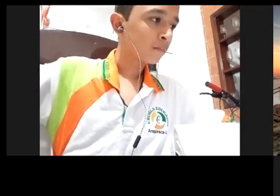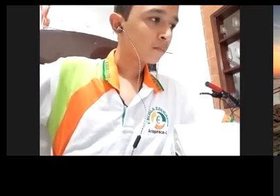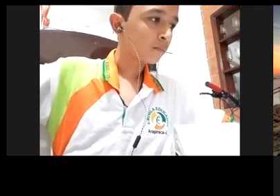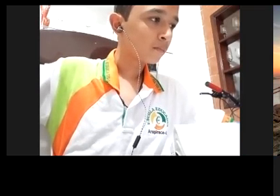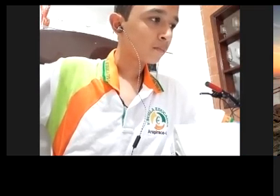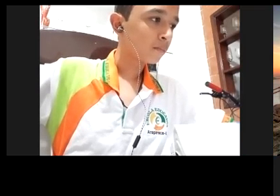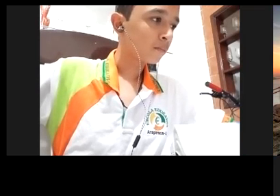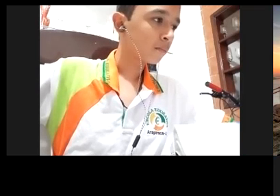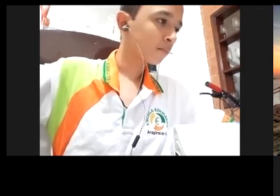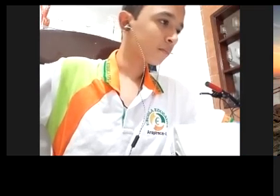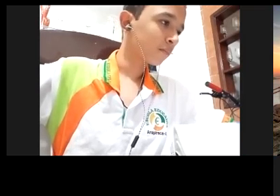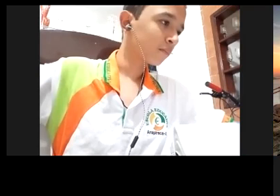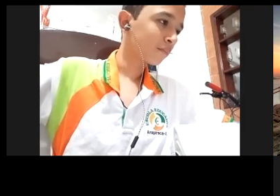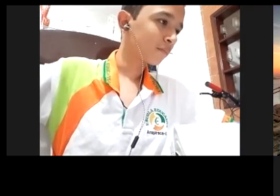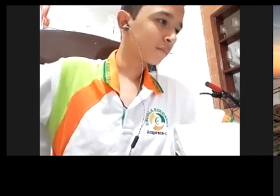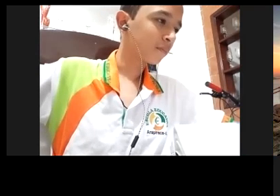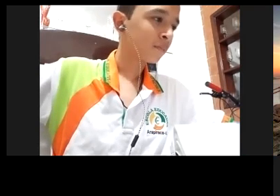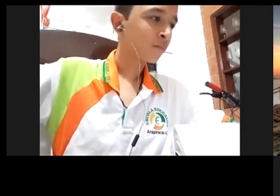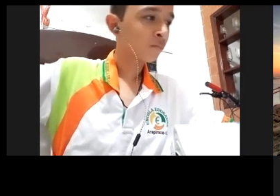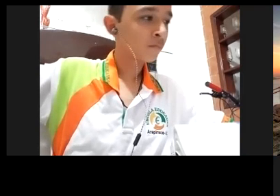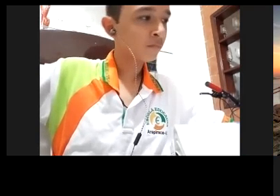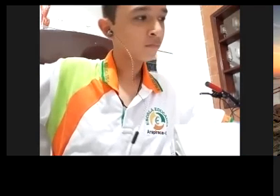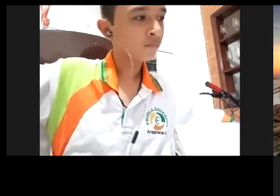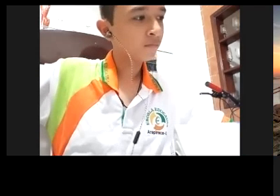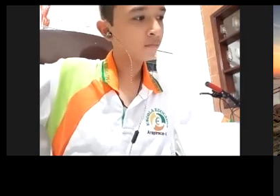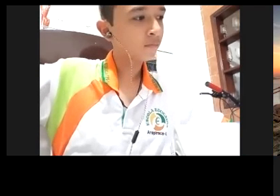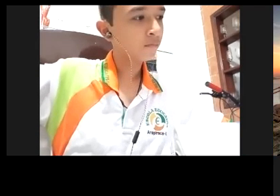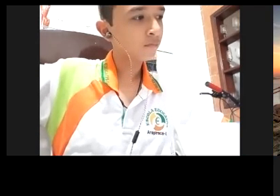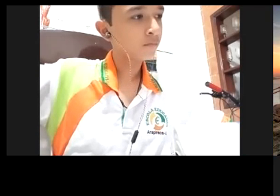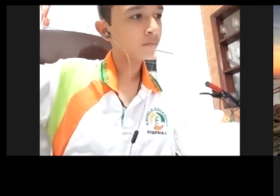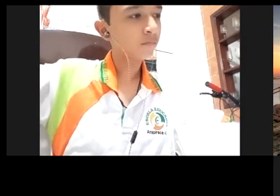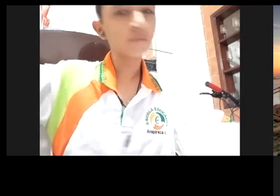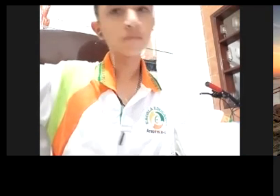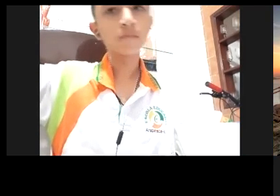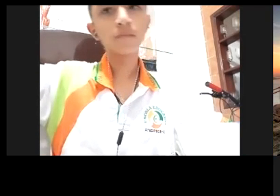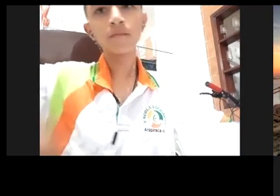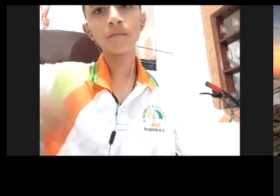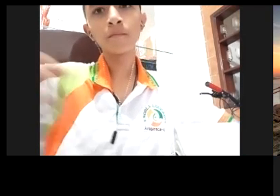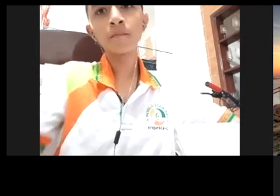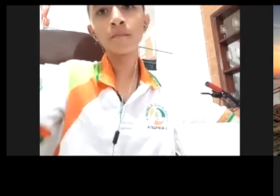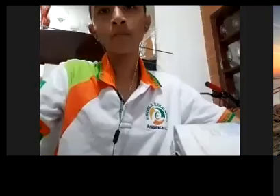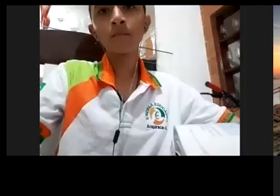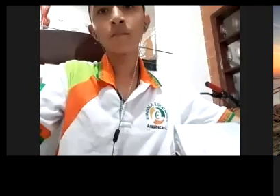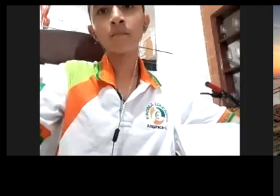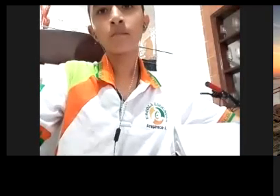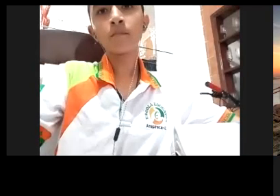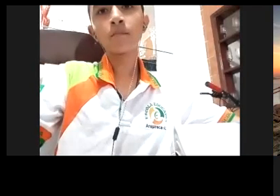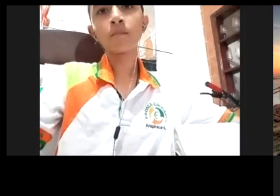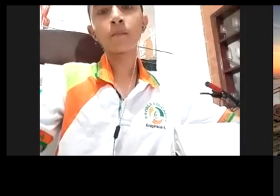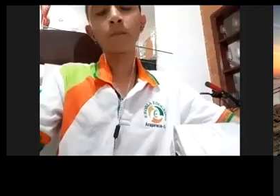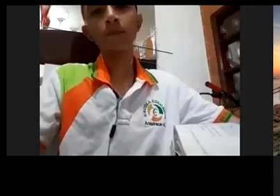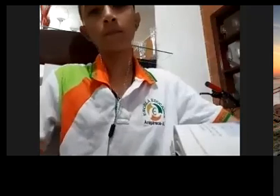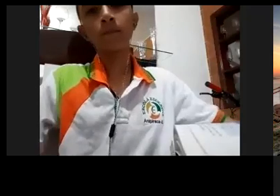o produto que falta em cada equação química e classificá-la a ela existe um pouquinho de lógico mas ela não é impossível é